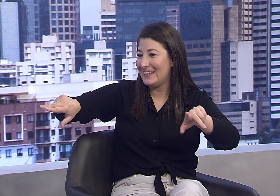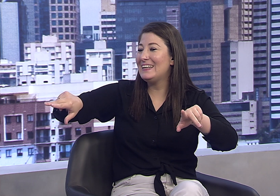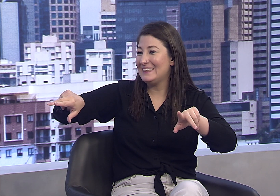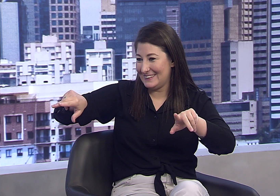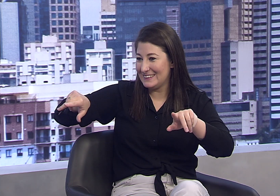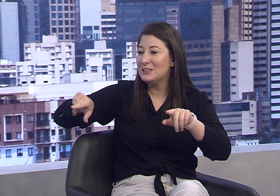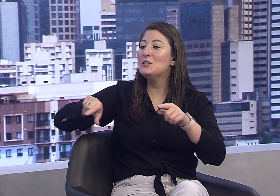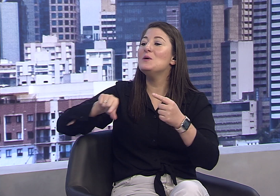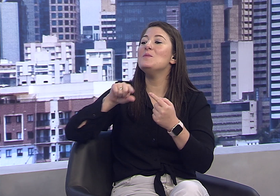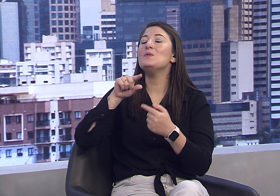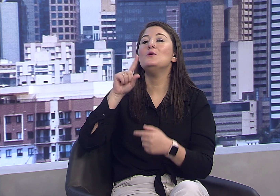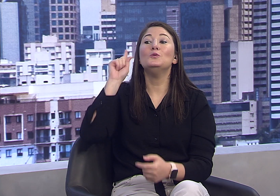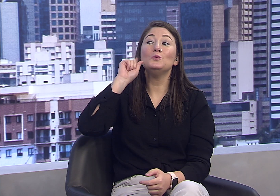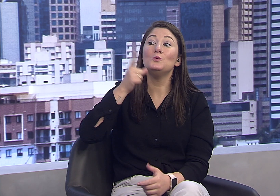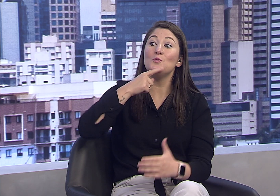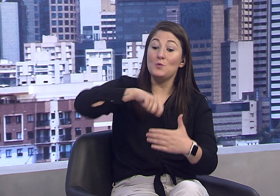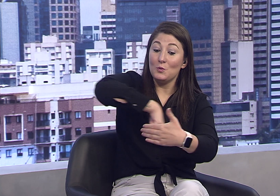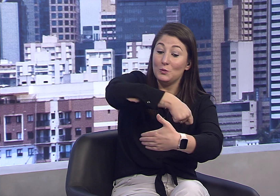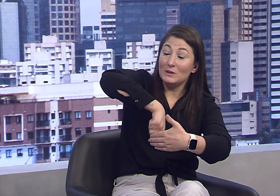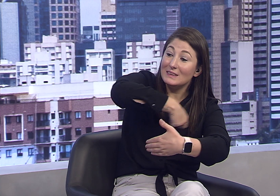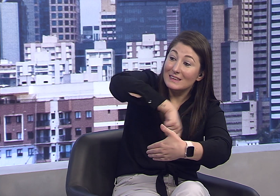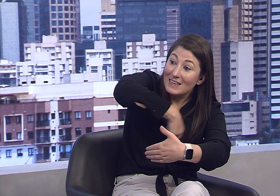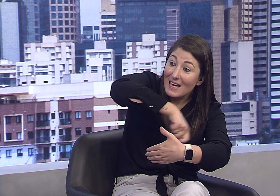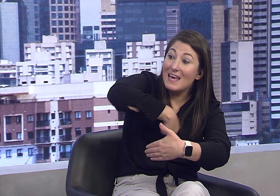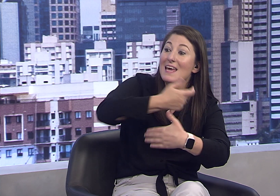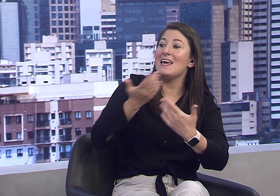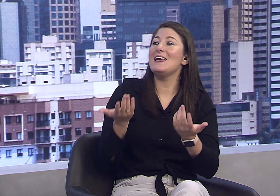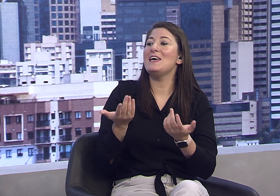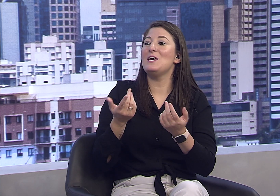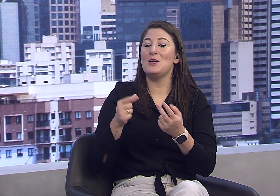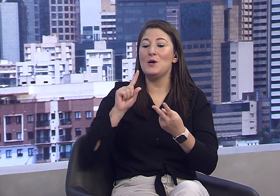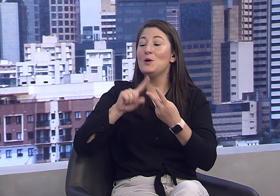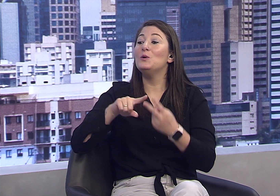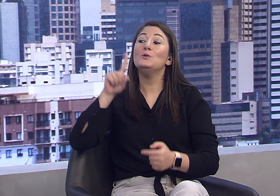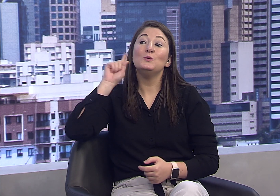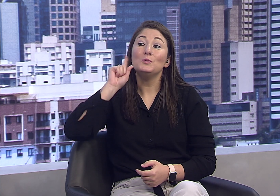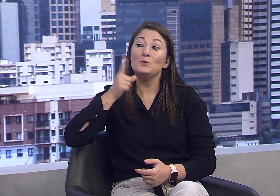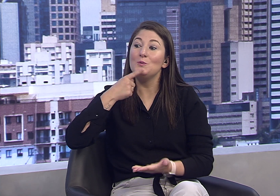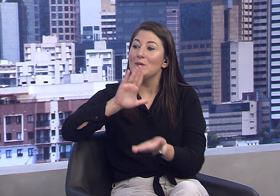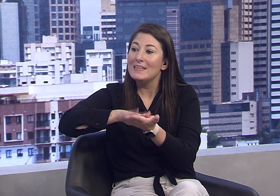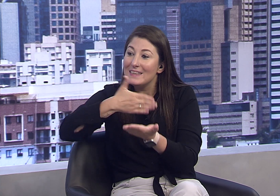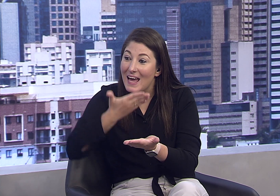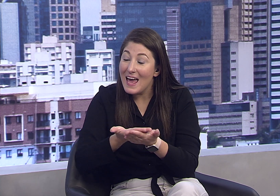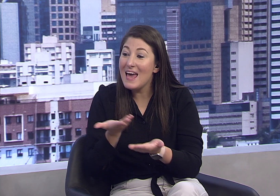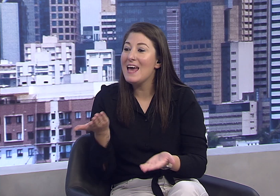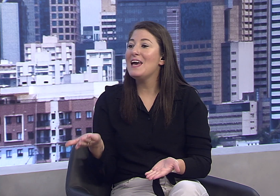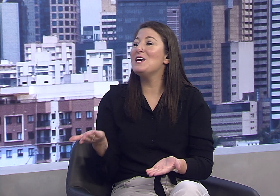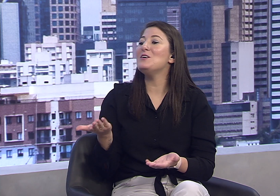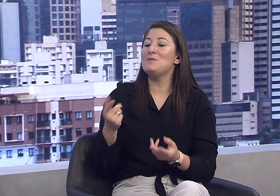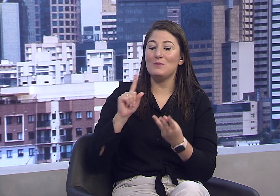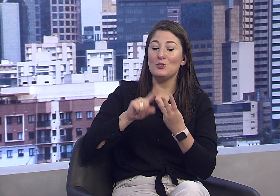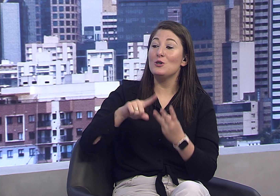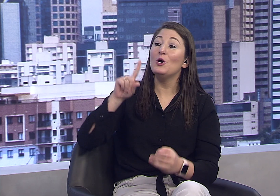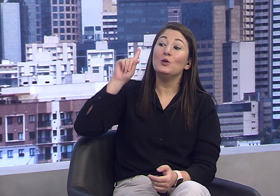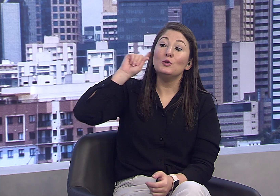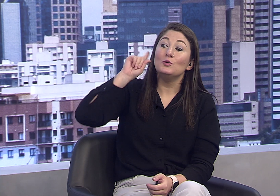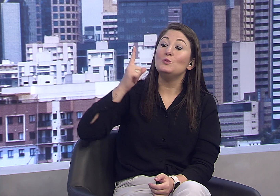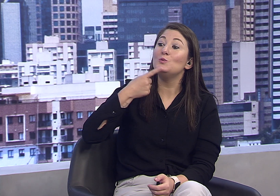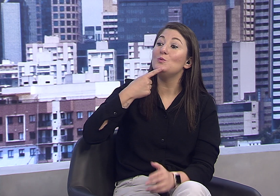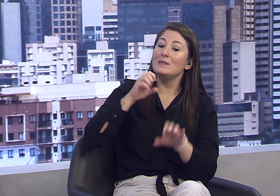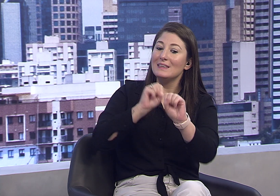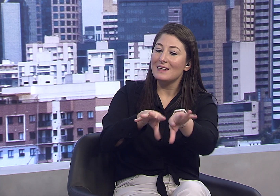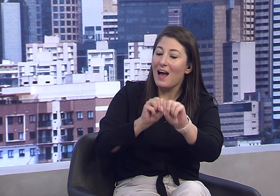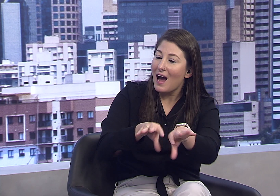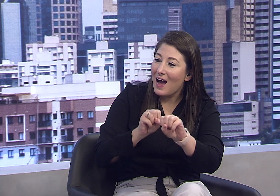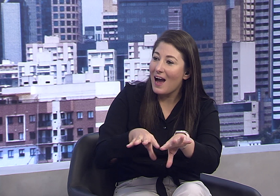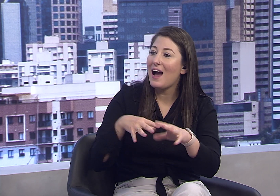lugares diversos que também perpetuam sobre a comunidade, sobre a identidade surda. Por exemplo, a gente foi em restaurantes, a gente foi